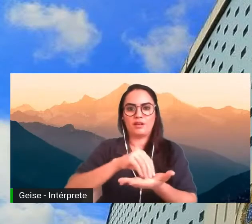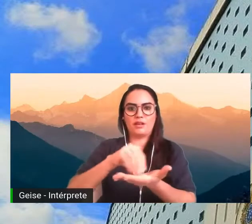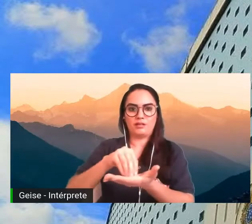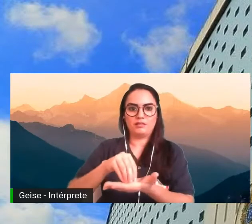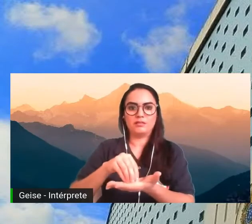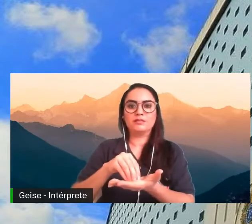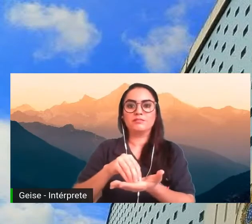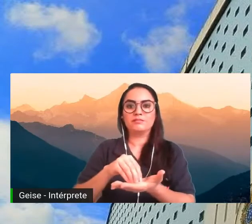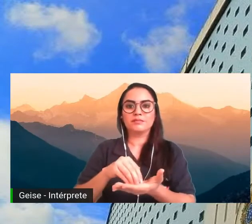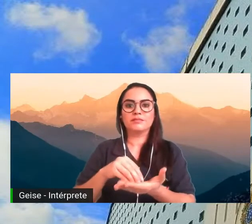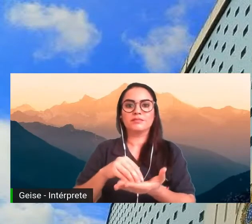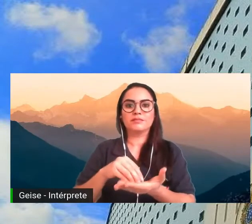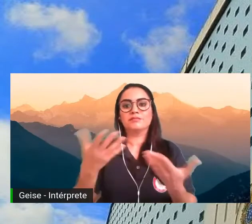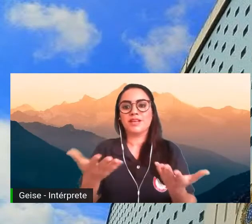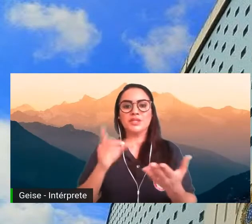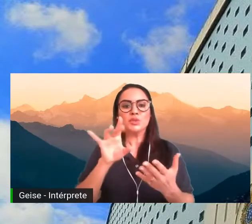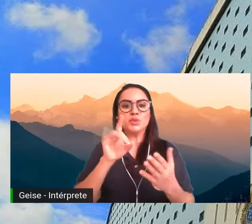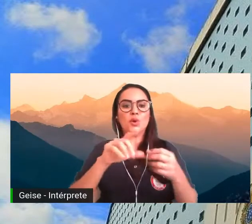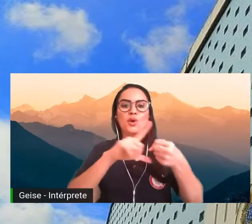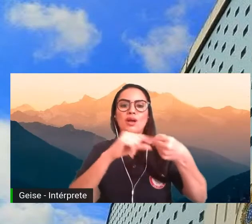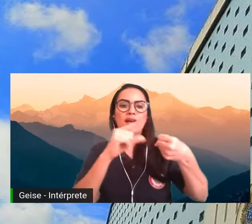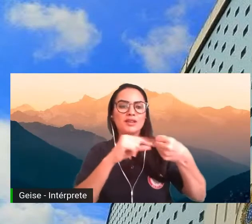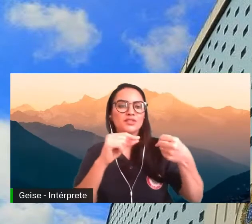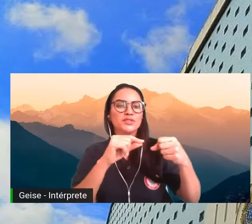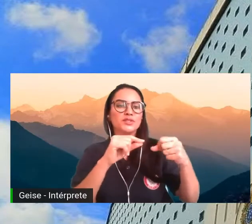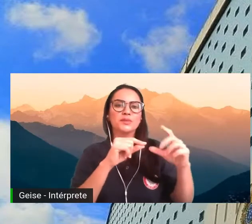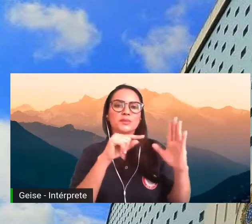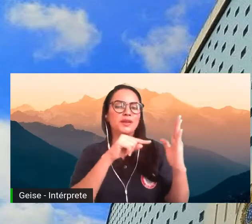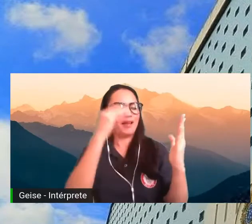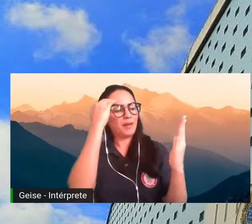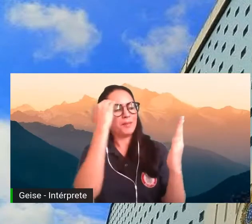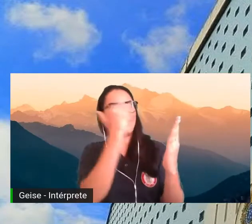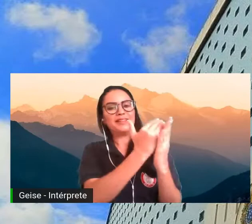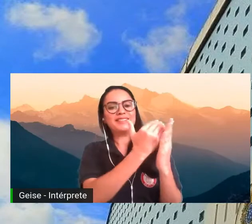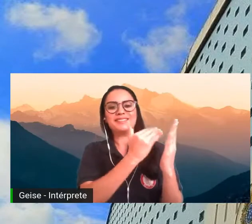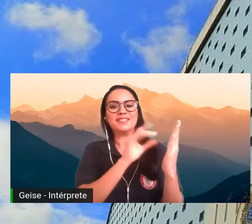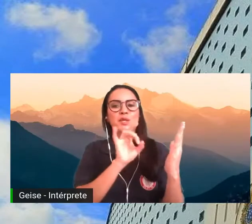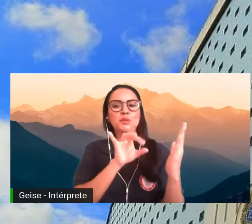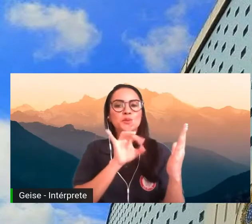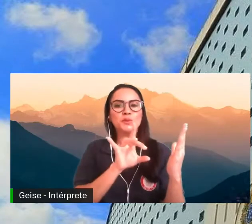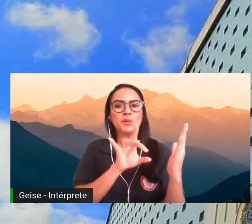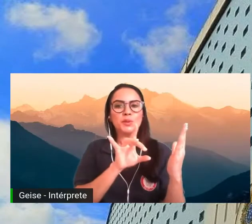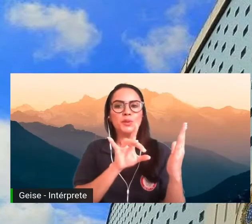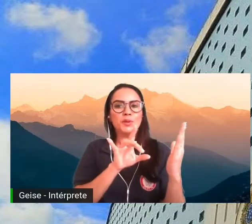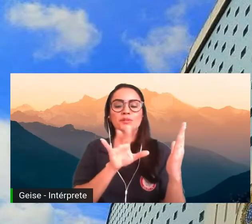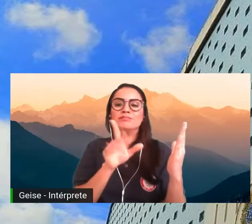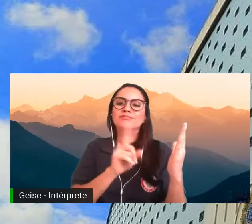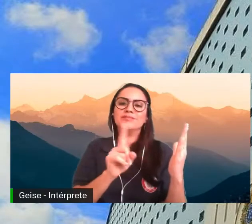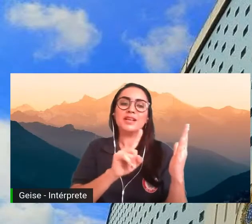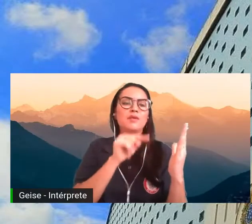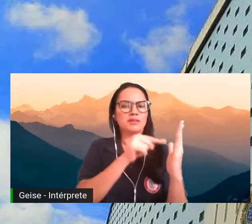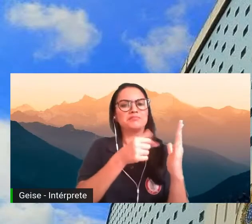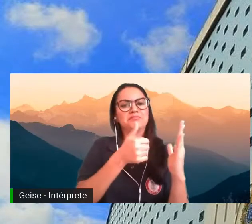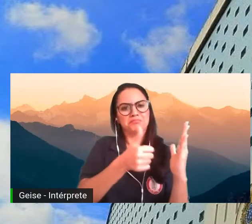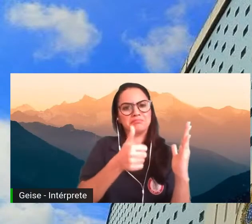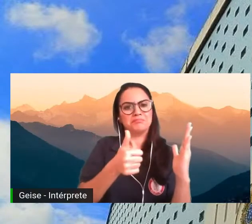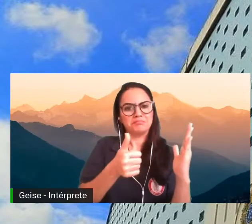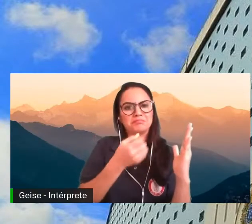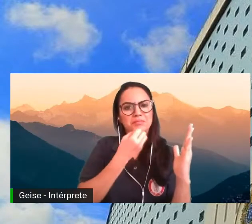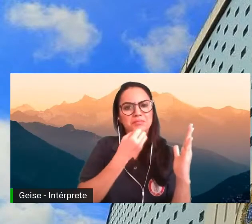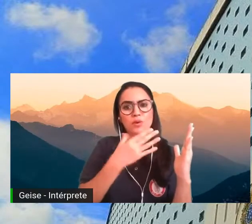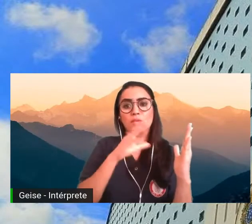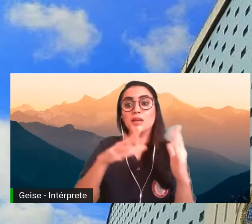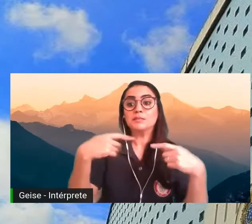esse belo inciso, muito bem escrito, muito coerente, não basta. É necessário discuti-lo, e é discuti-lo